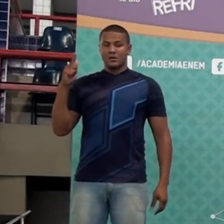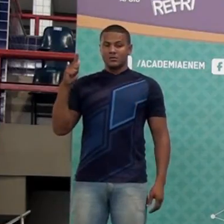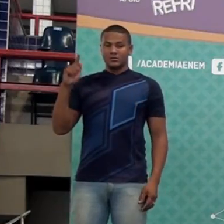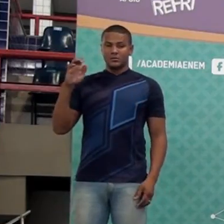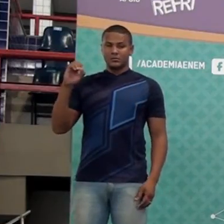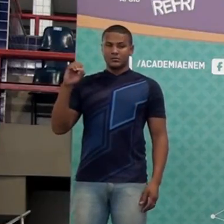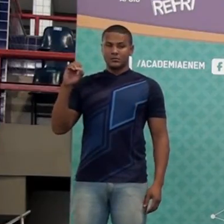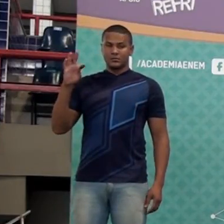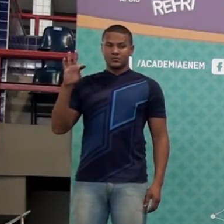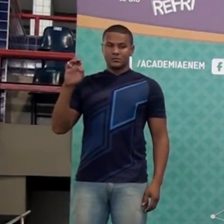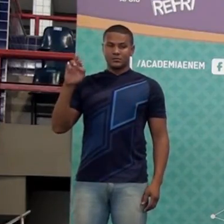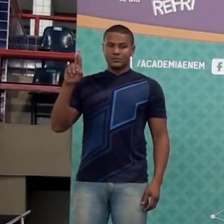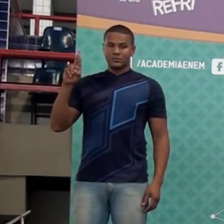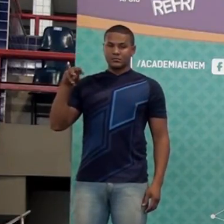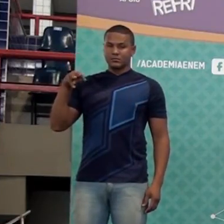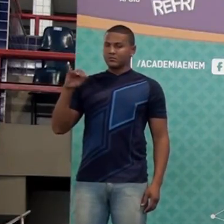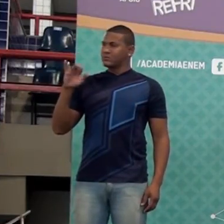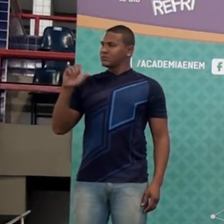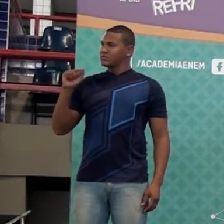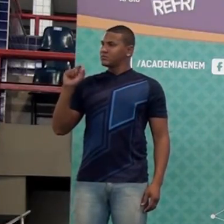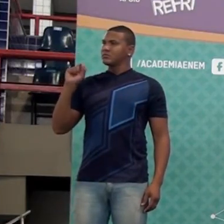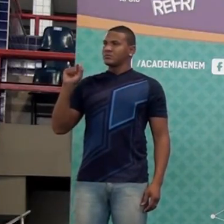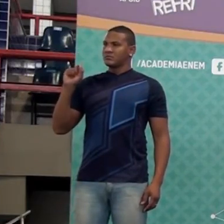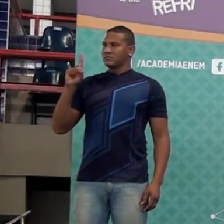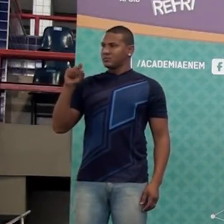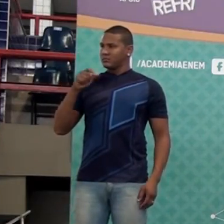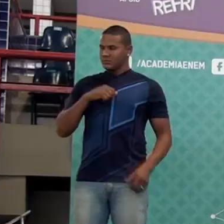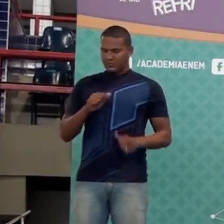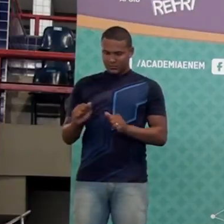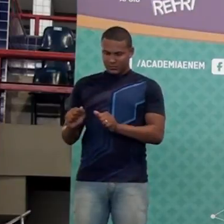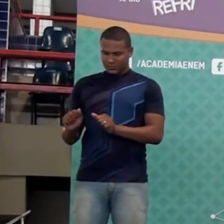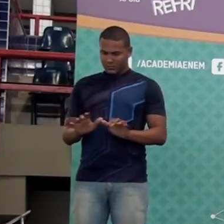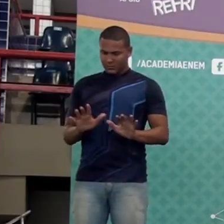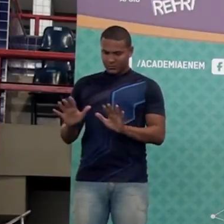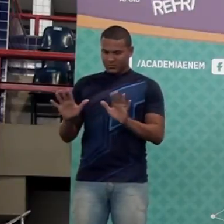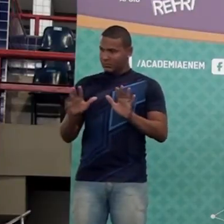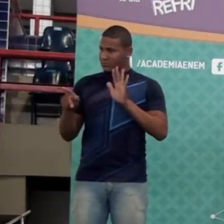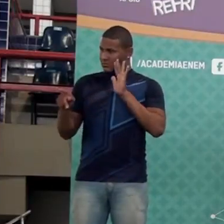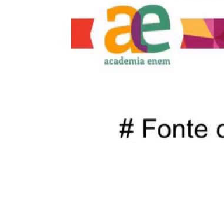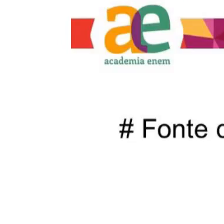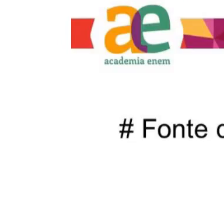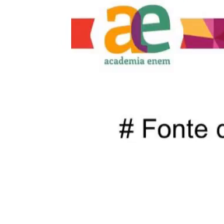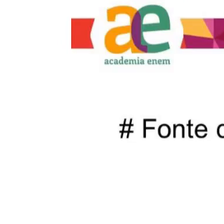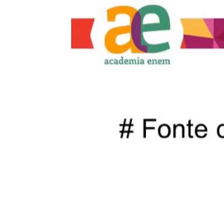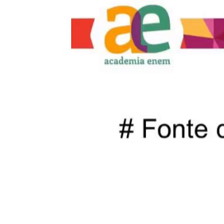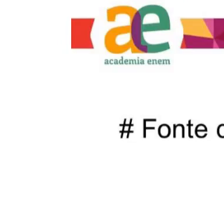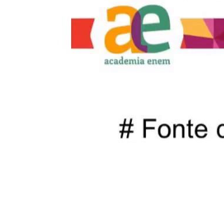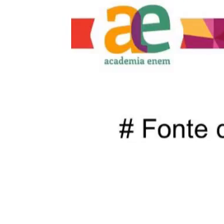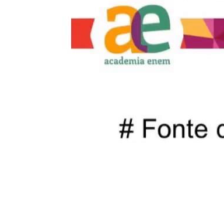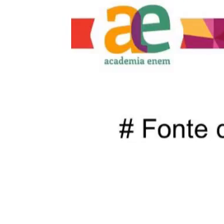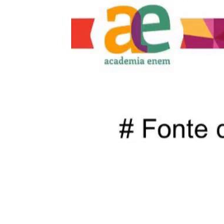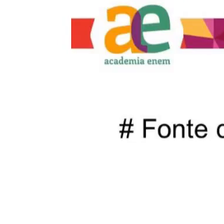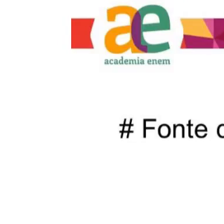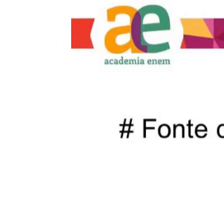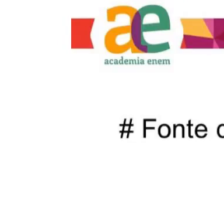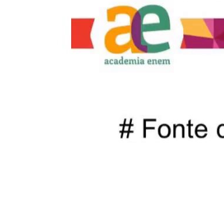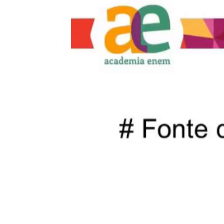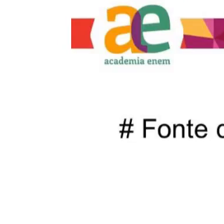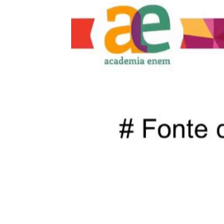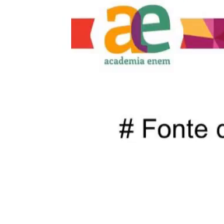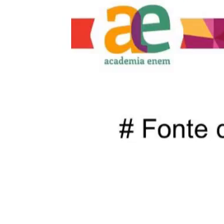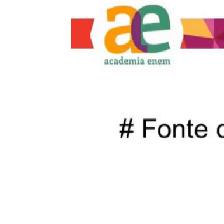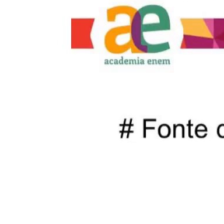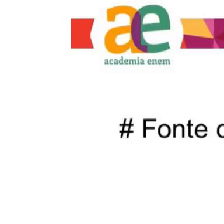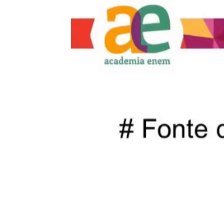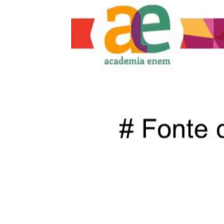fonte de energia é o vapor de água que está no subsolo. Aqui no Brasil, a gente não tem esse tipo de energia, porque